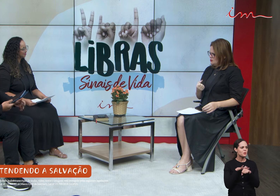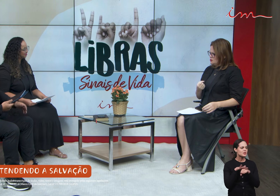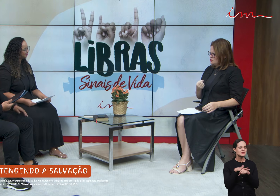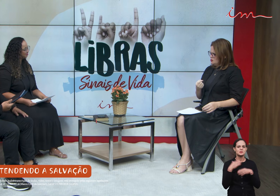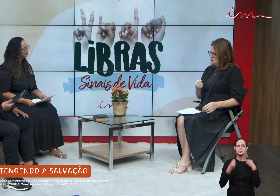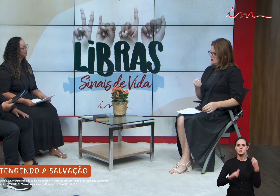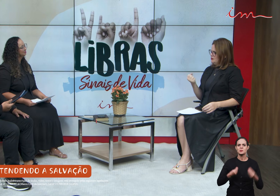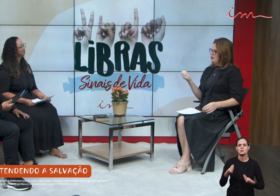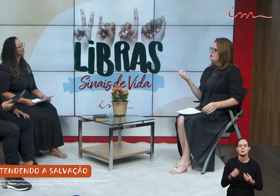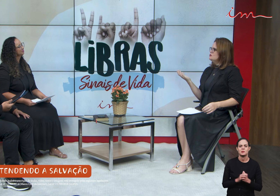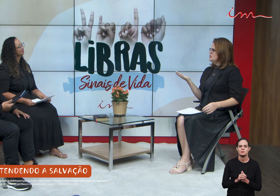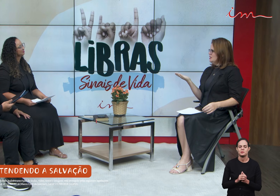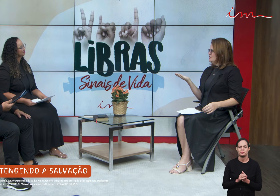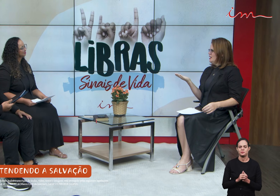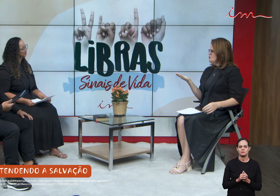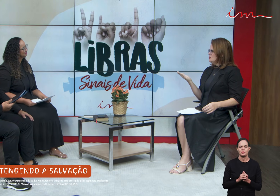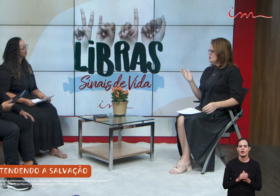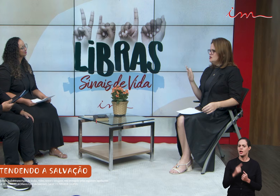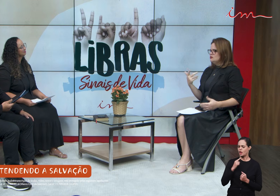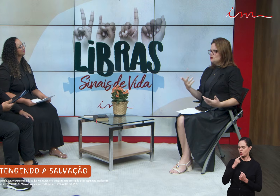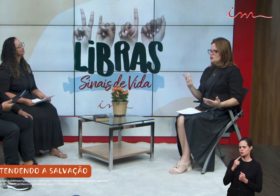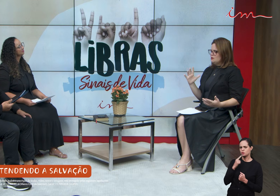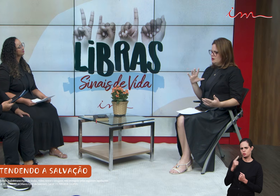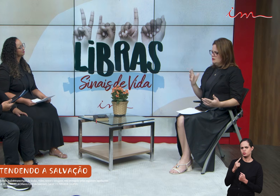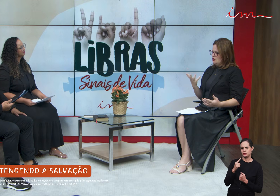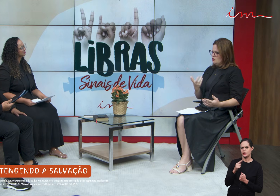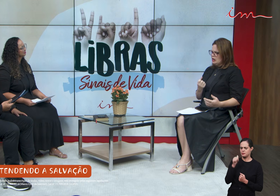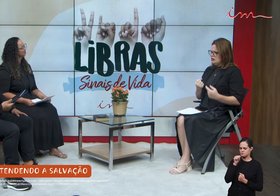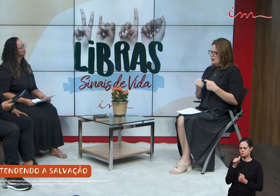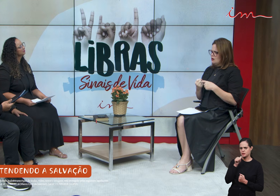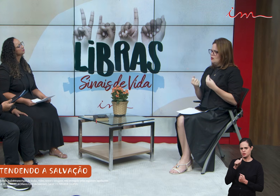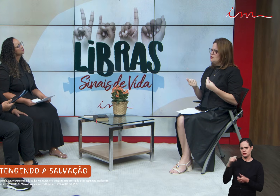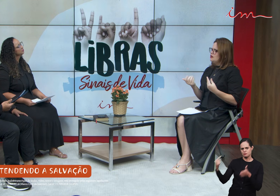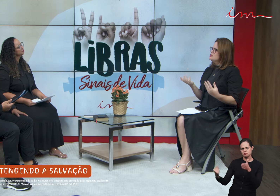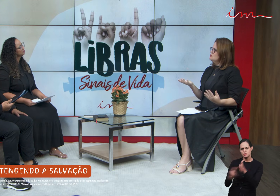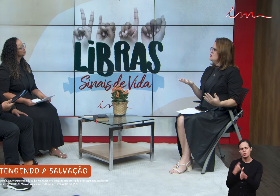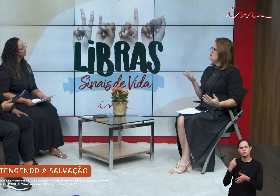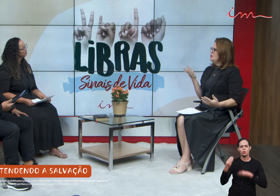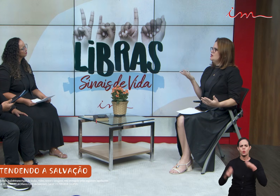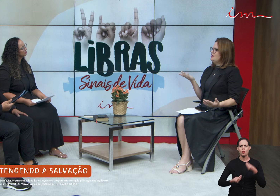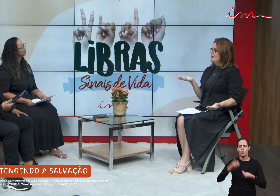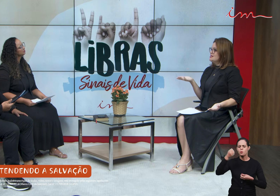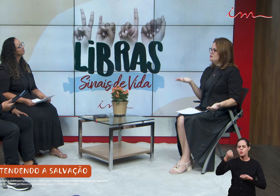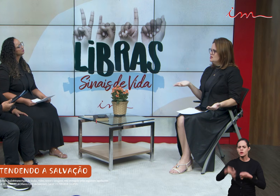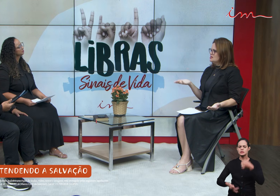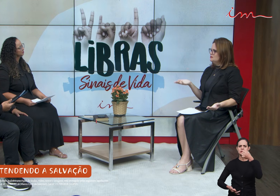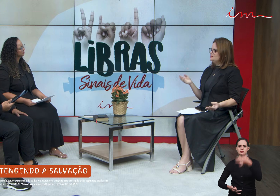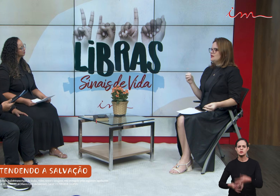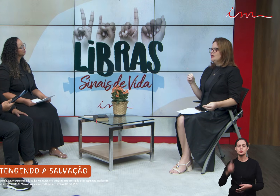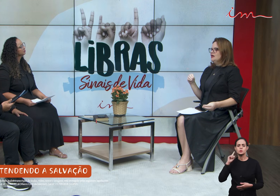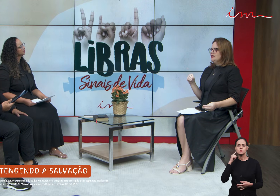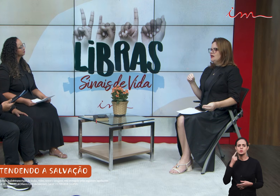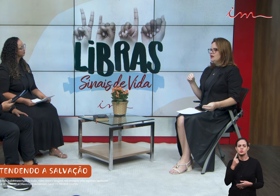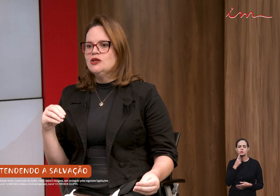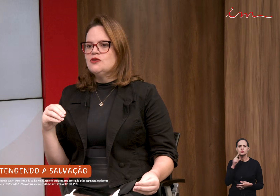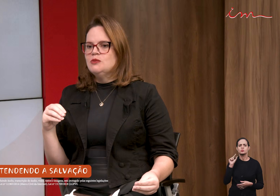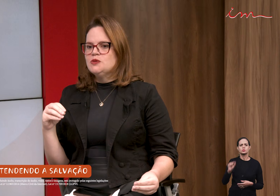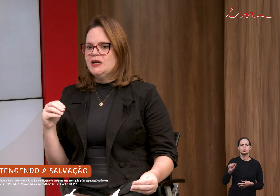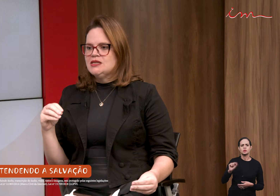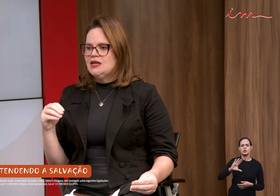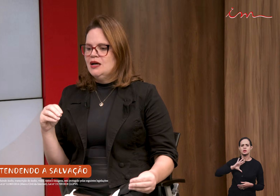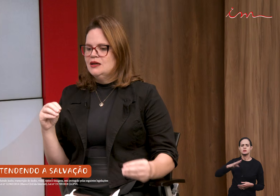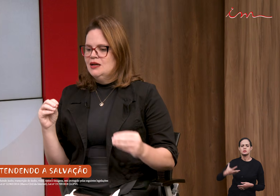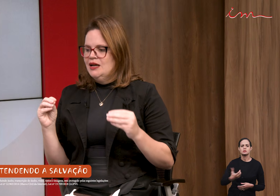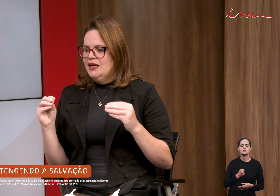esse sinal para o surdo, que foi a dúvida da intérprete, né? Se um surdo me perguntar o que é, como que eu explico o que é a salvação? E aí nós